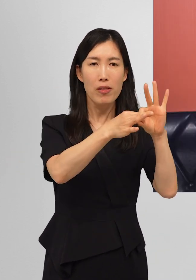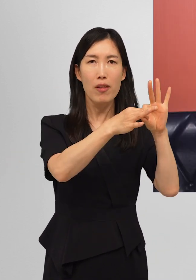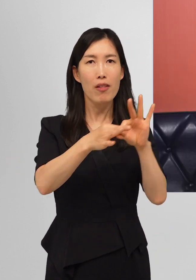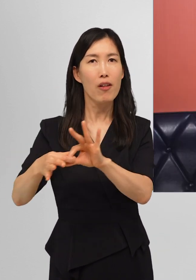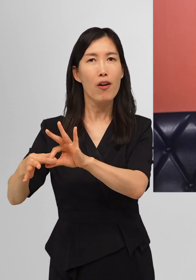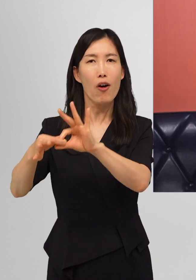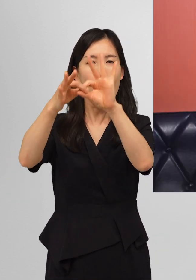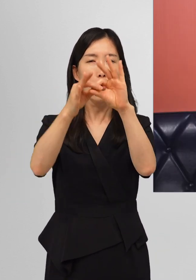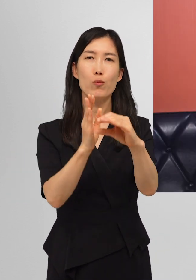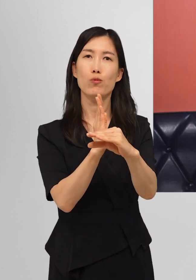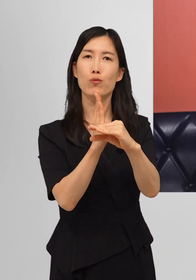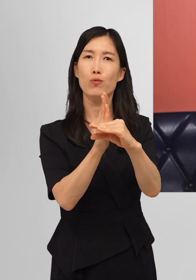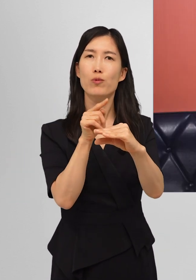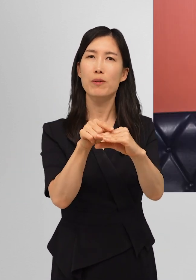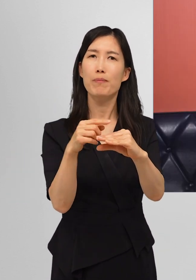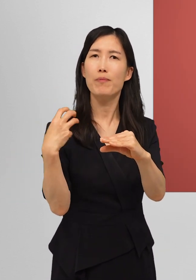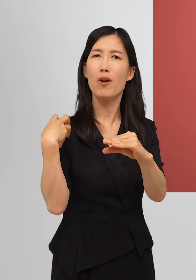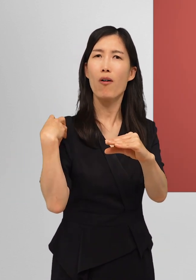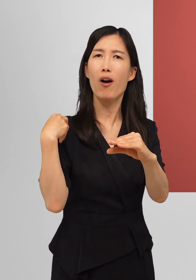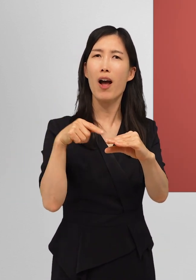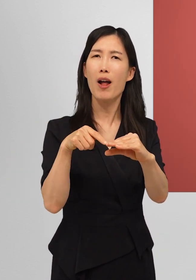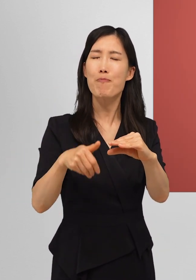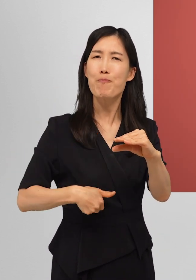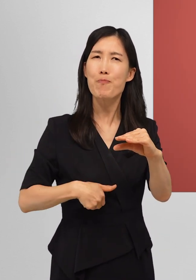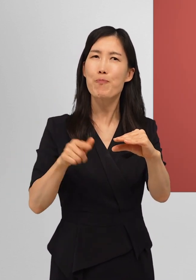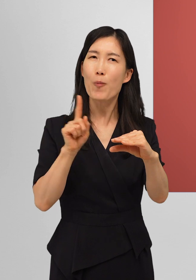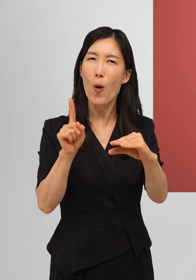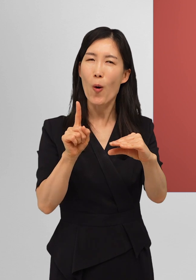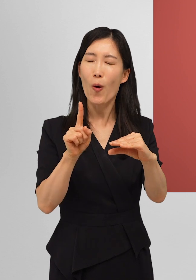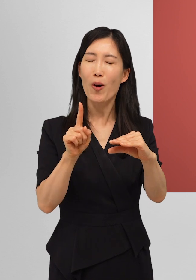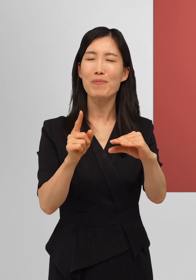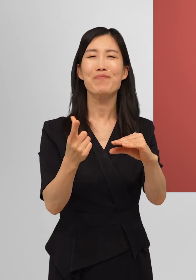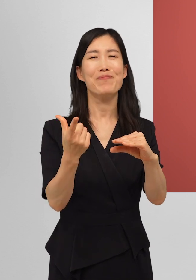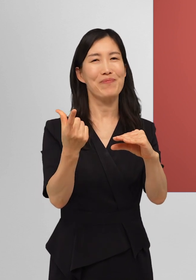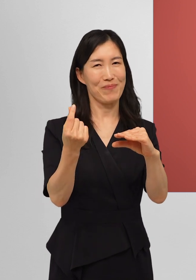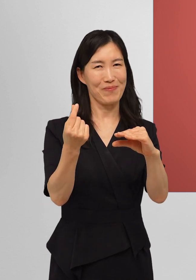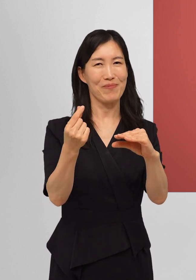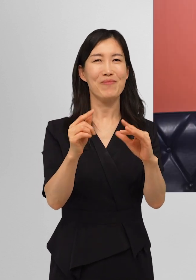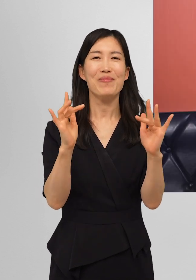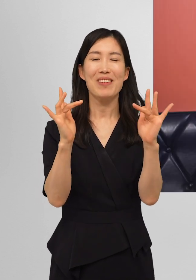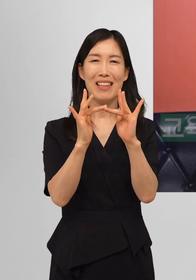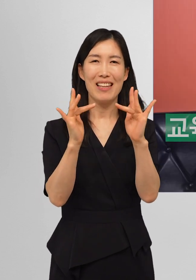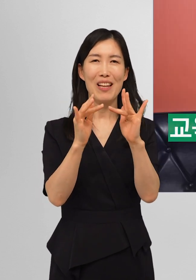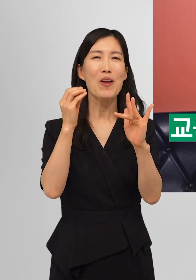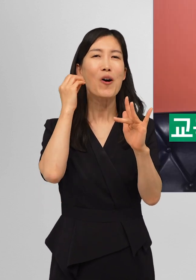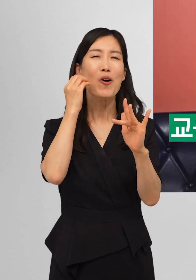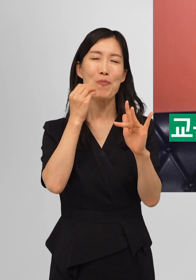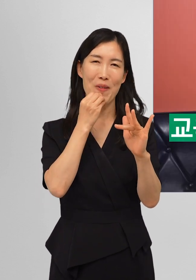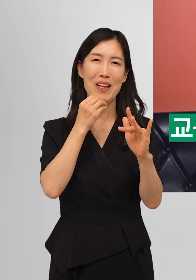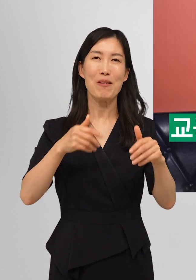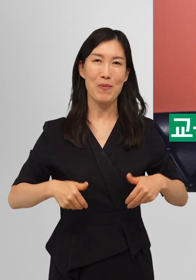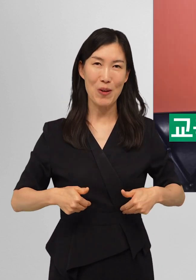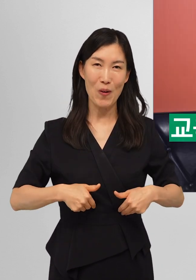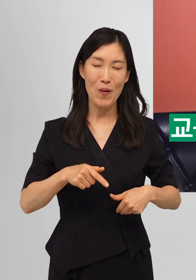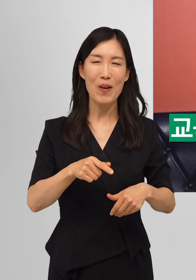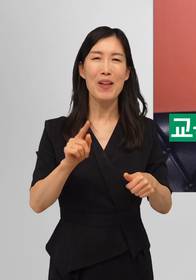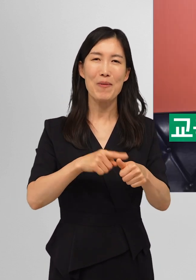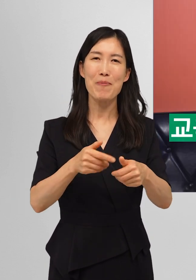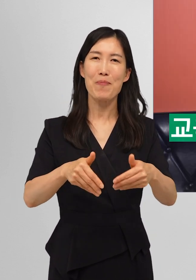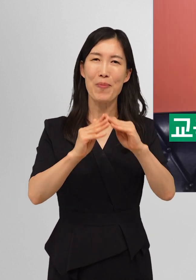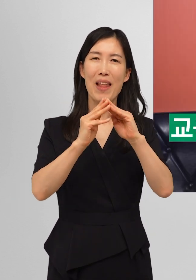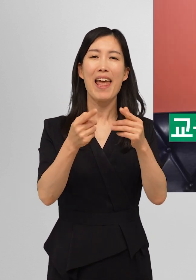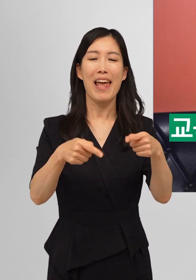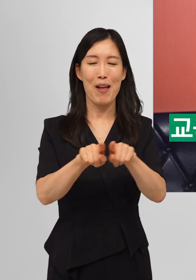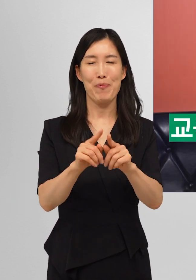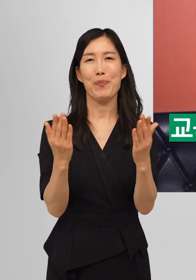구도를 이루면서 그 가운데서 이들을 연결해 줄 만한 중심이 되는 시공간이 필요한데, 이 중심의 역할을 요 함께 학교라고 하는